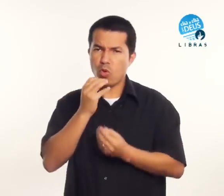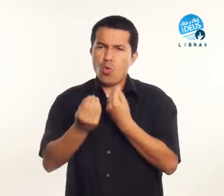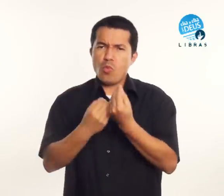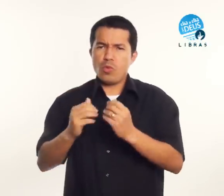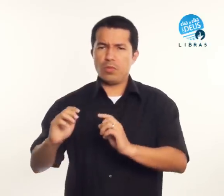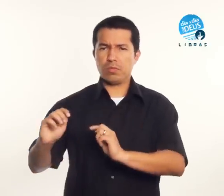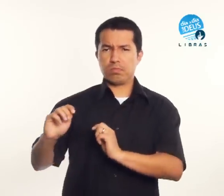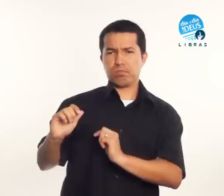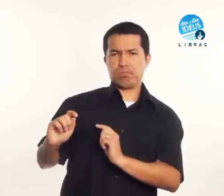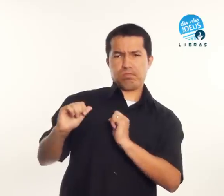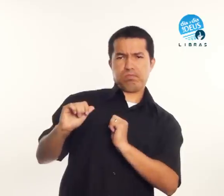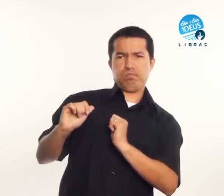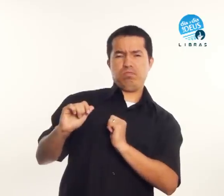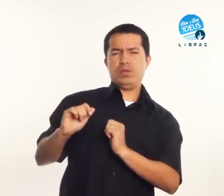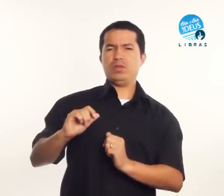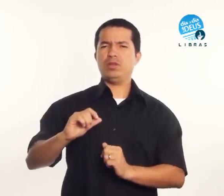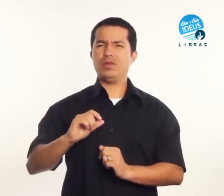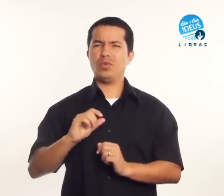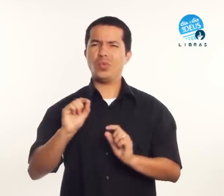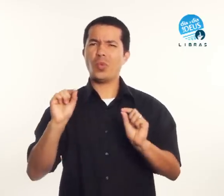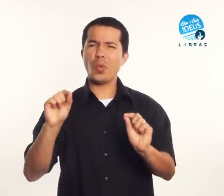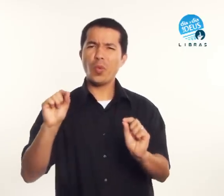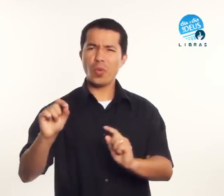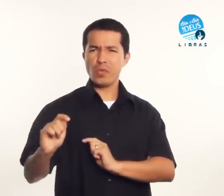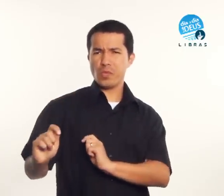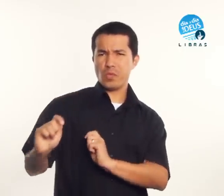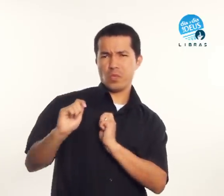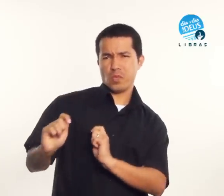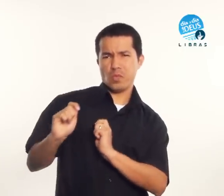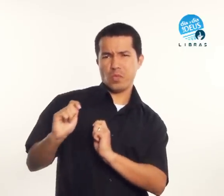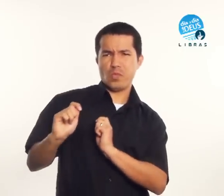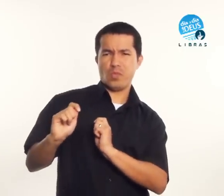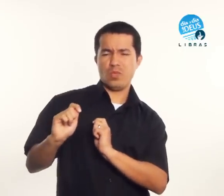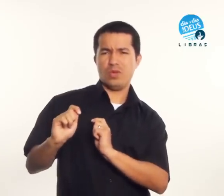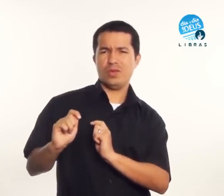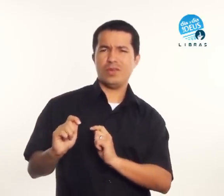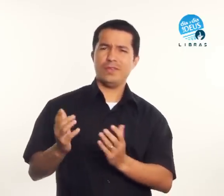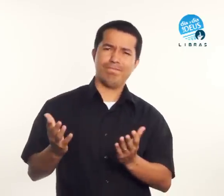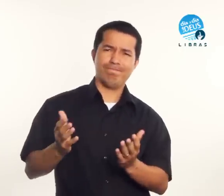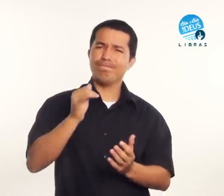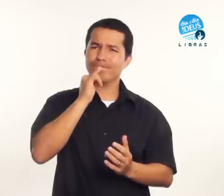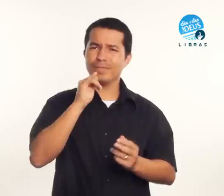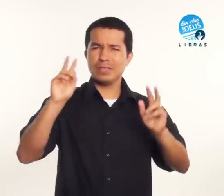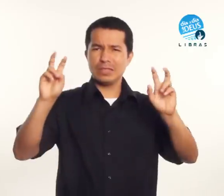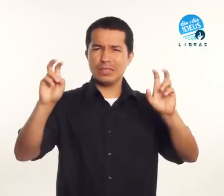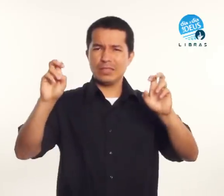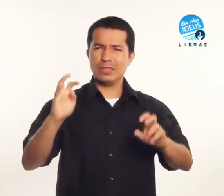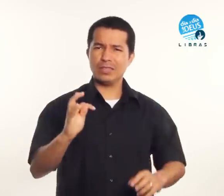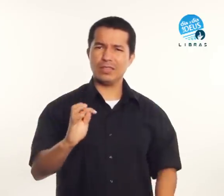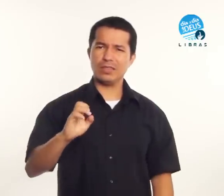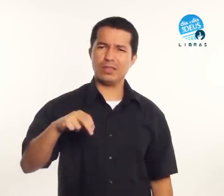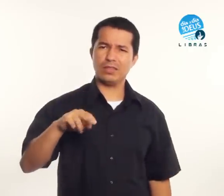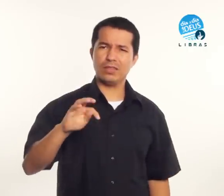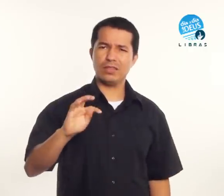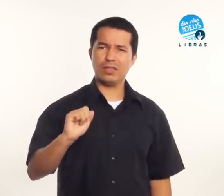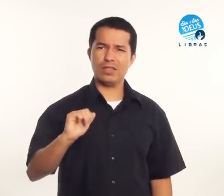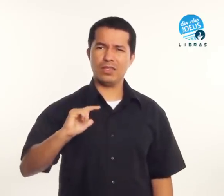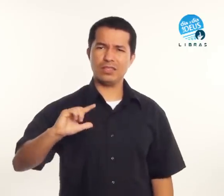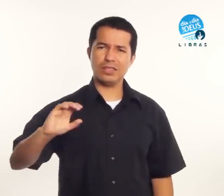da gente. Como é que funciona esse negócio de tentação na vida da gente? A Bíblia